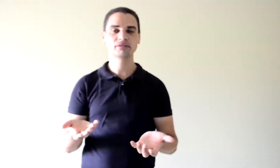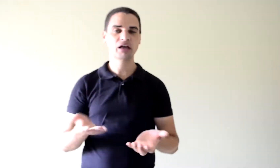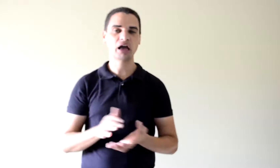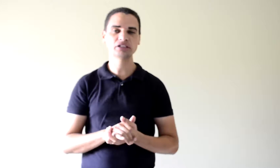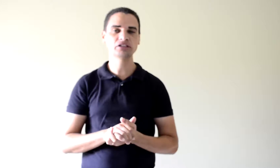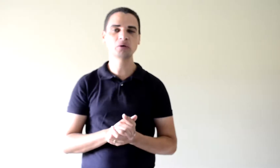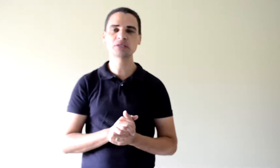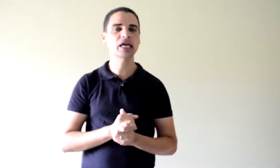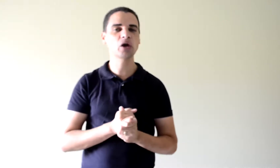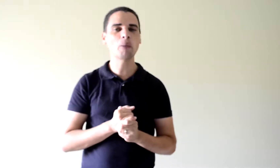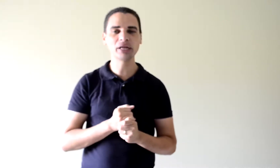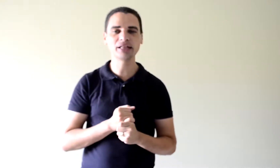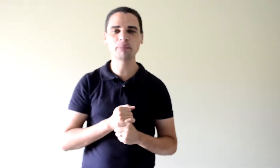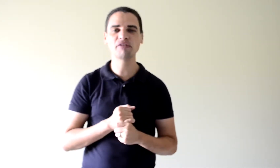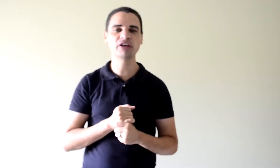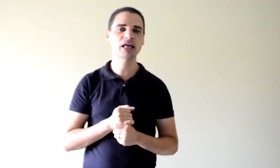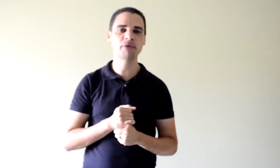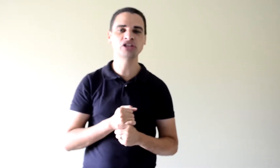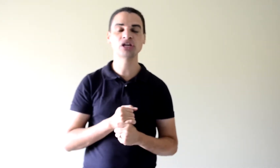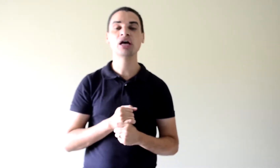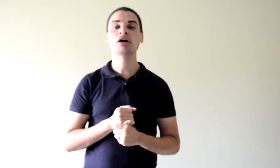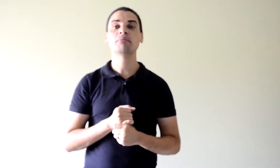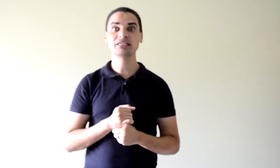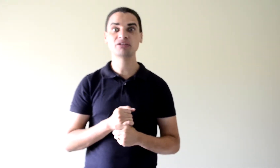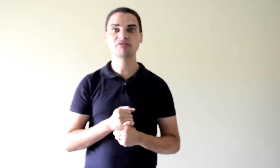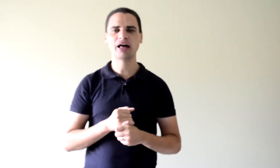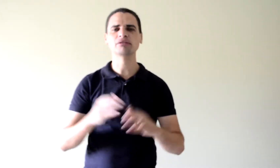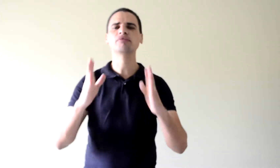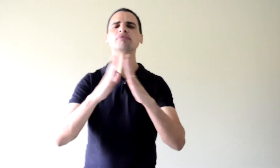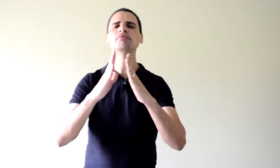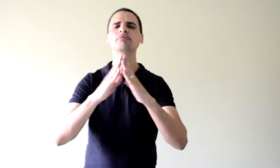A gente não consegue compreender perfeitamente. Mas se eu falo